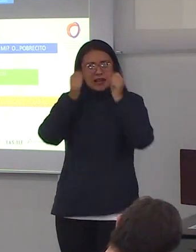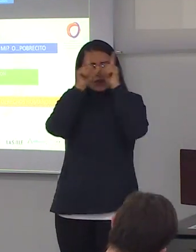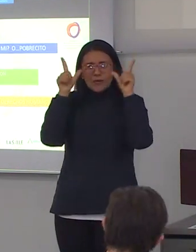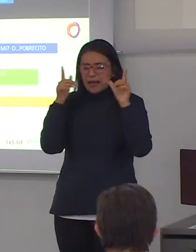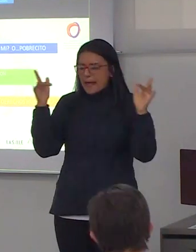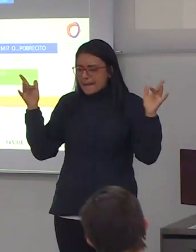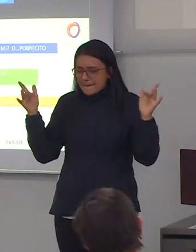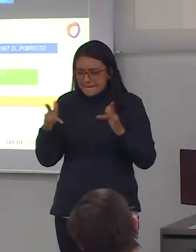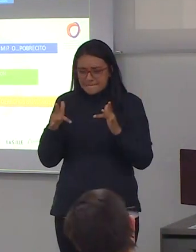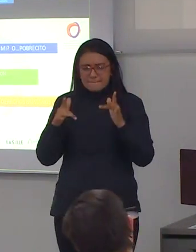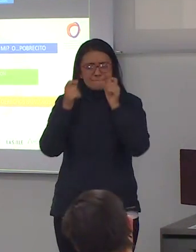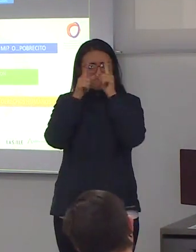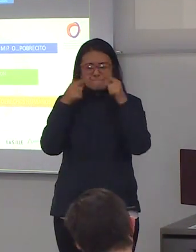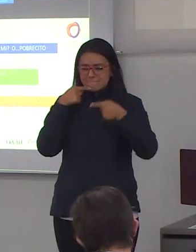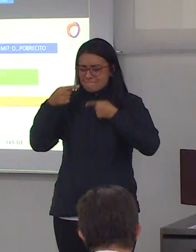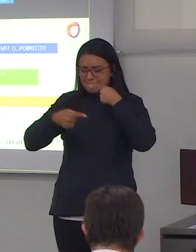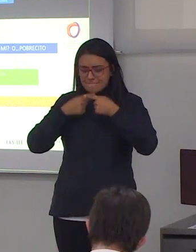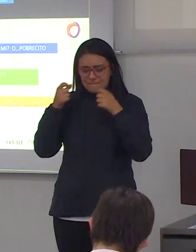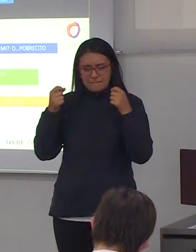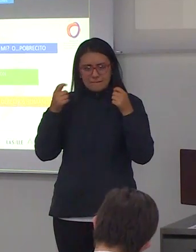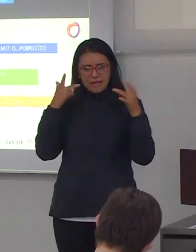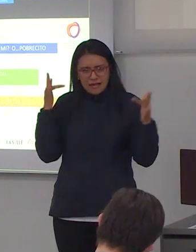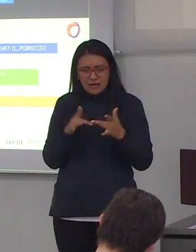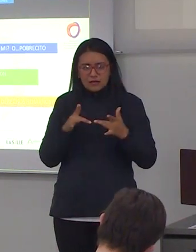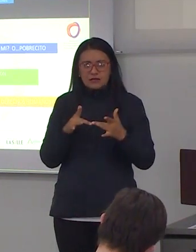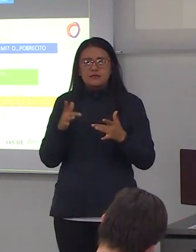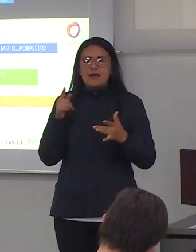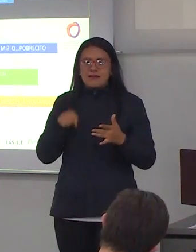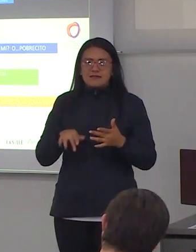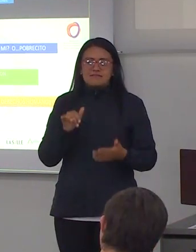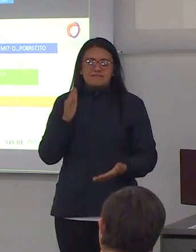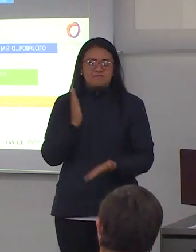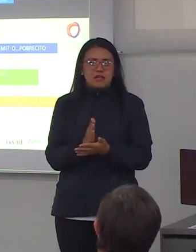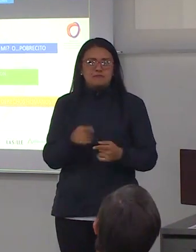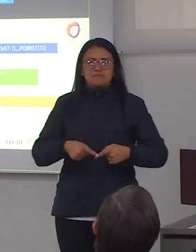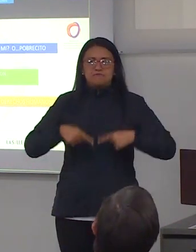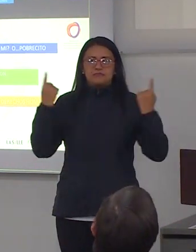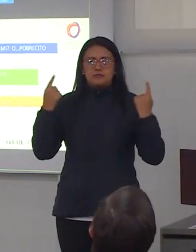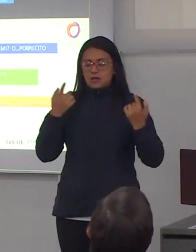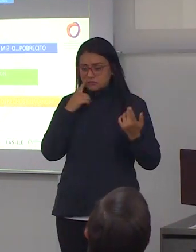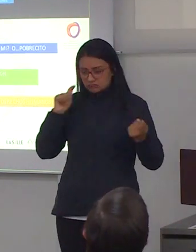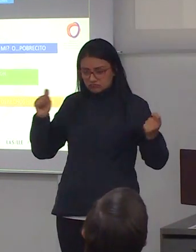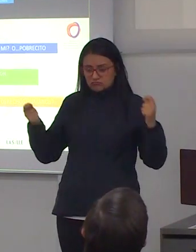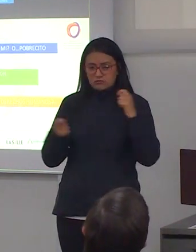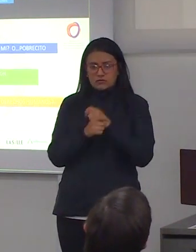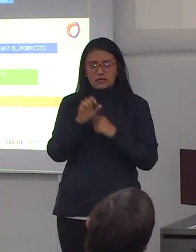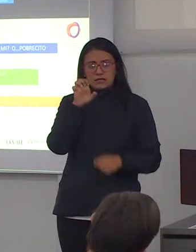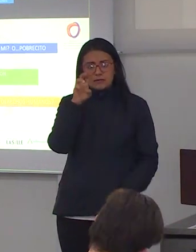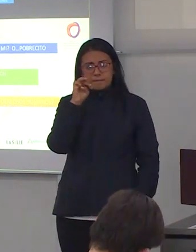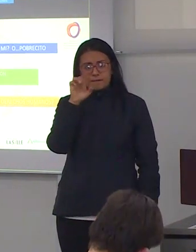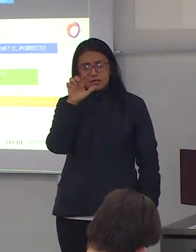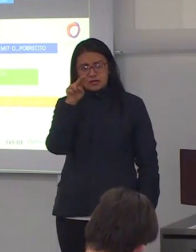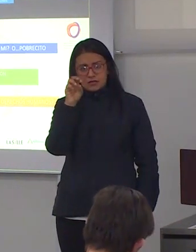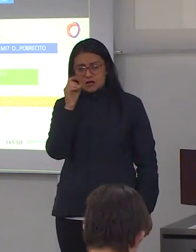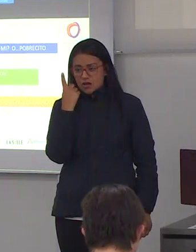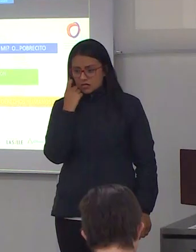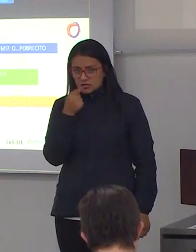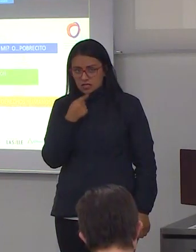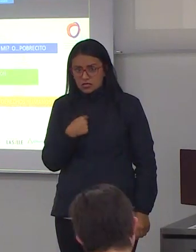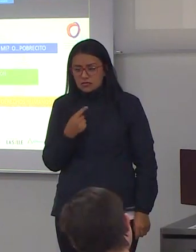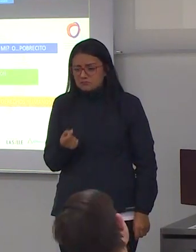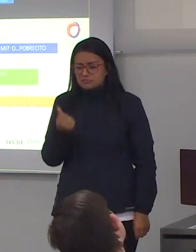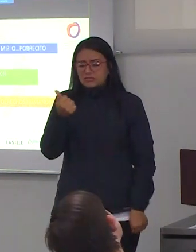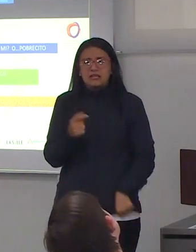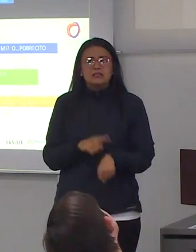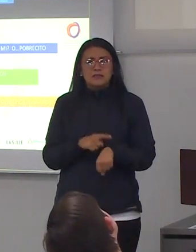adecuados y aquí empezamos a chocar estamos en una transformación Emiliano lo decía ayer tenemos muy poquito